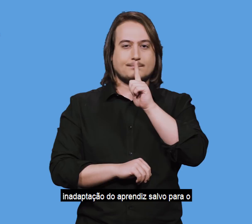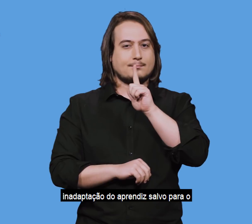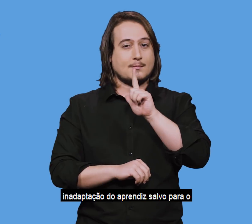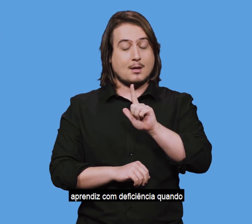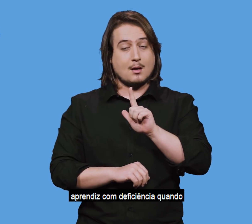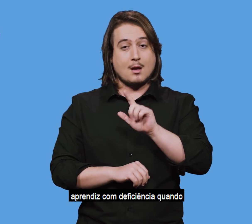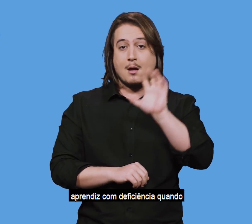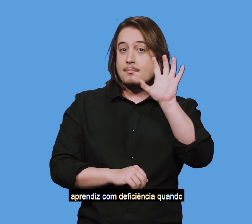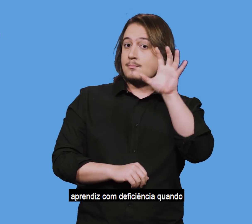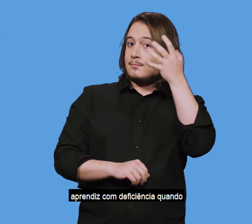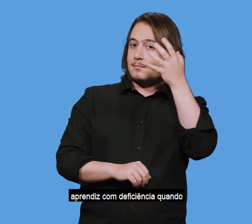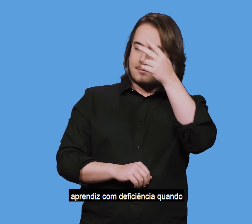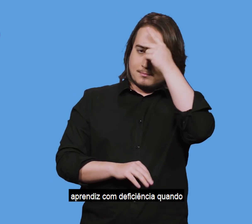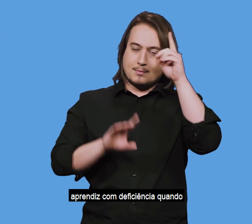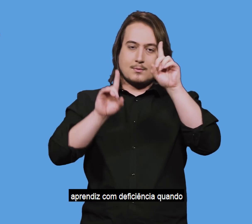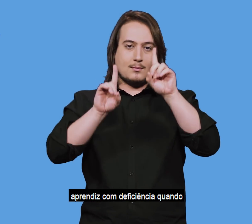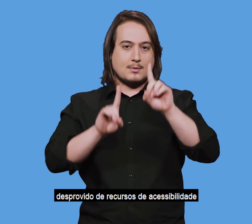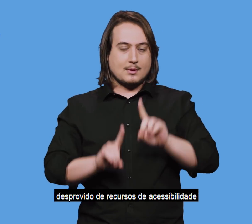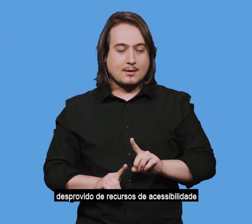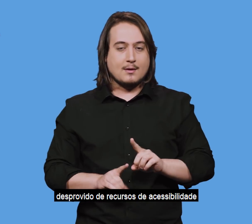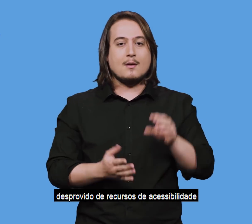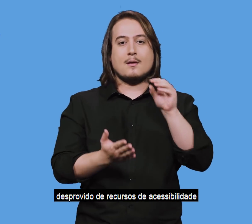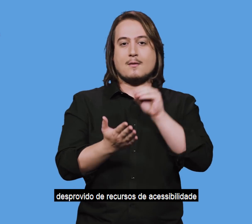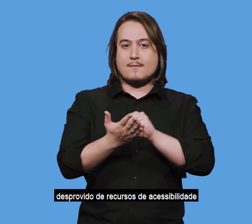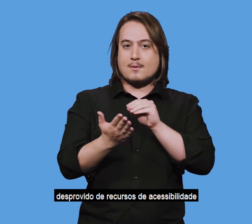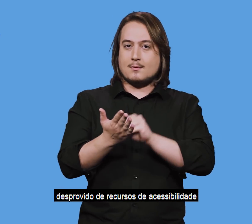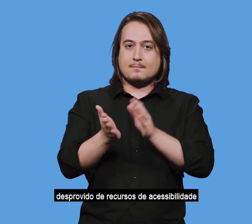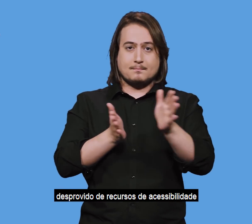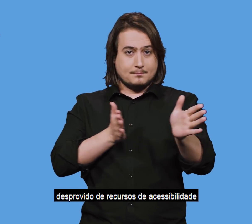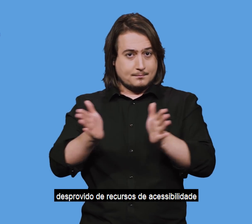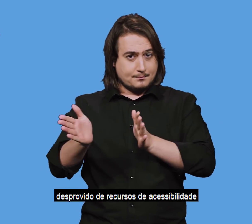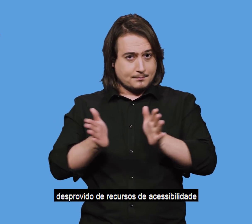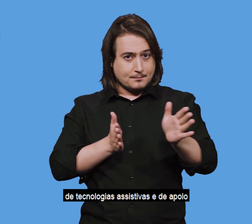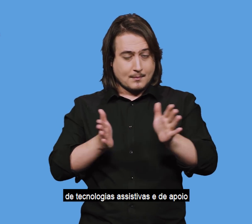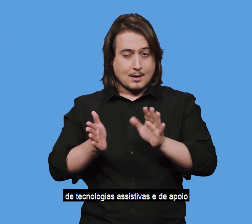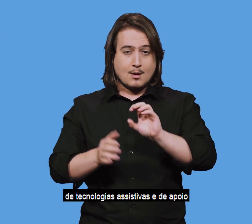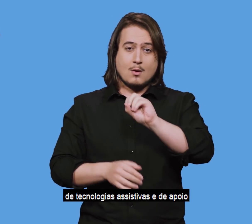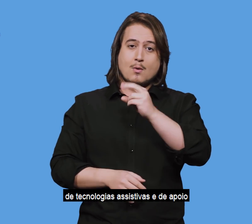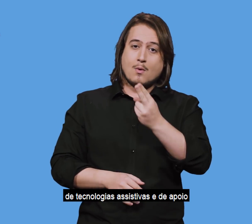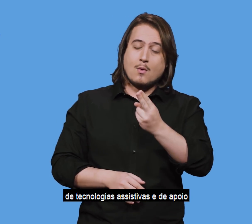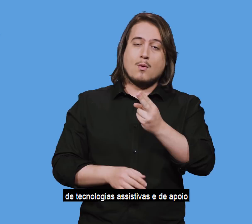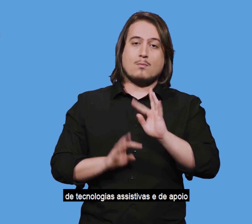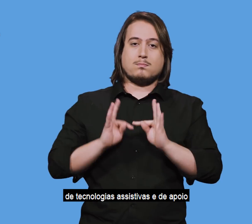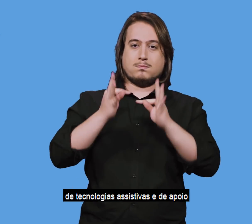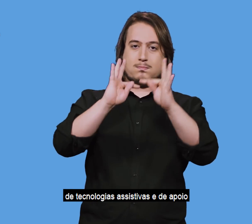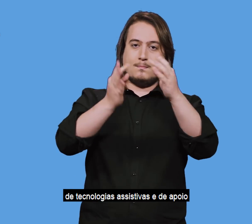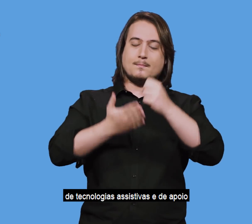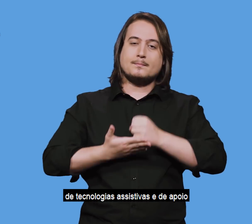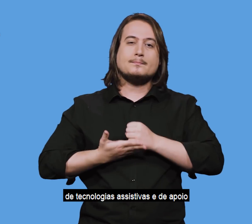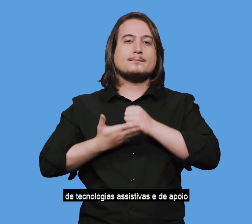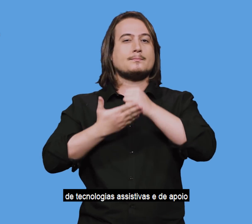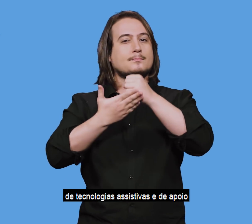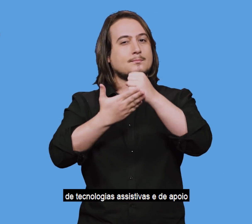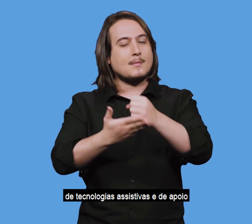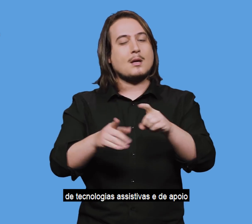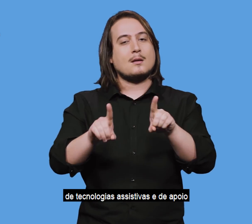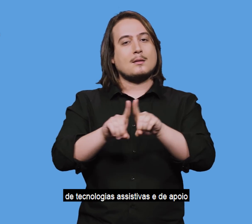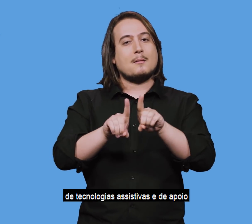para o aprendiz com deficiência quando desprovido de recursos de acessibilidade de tecnologias assistivas e de